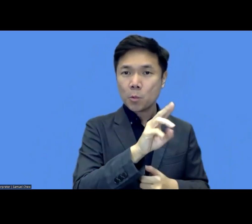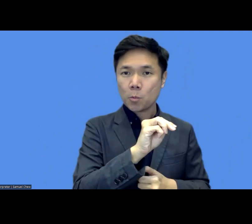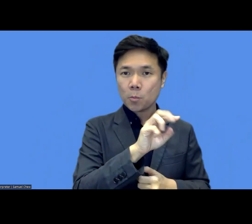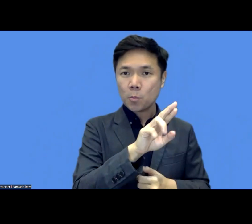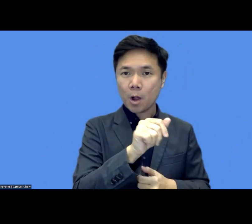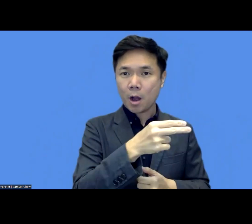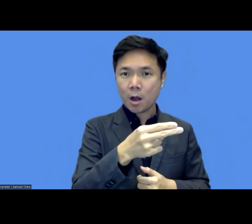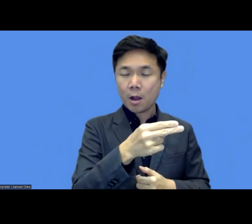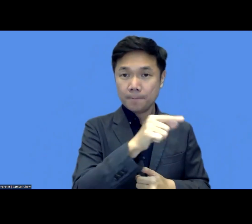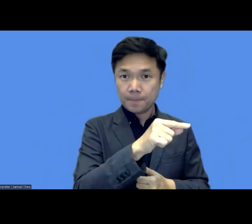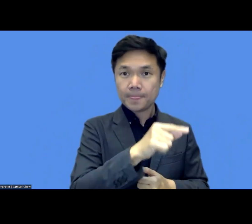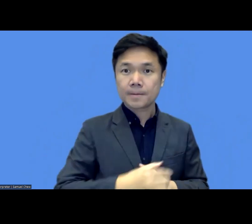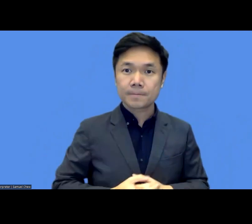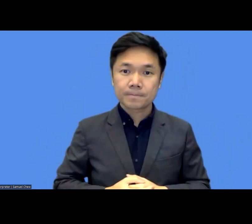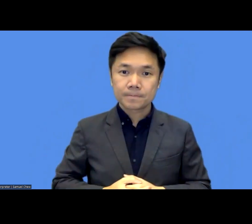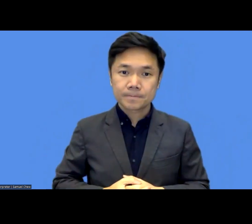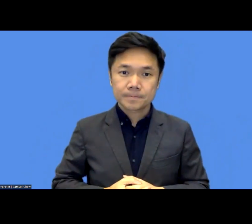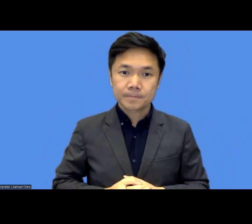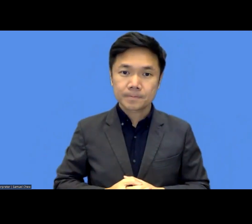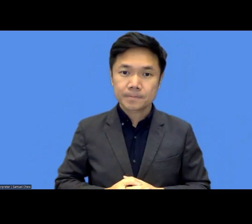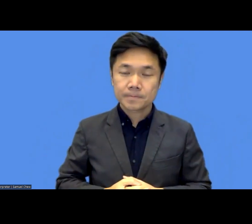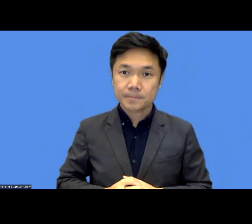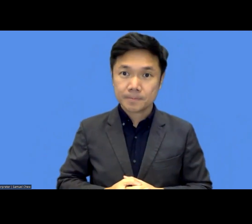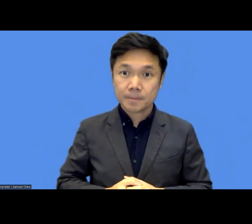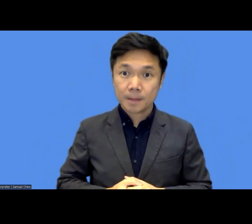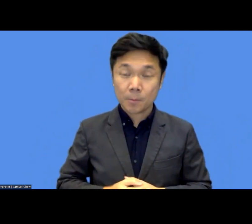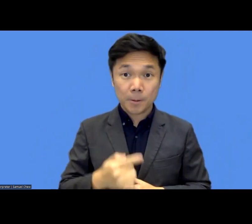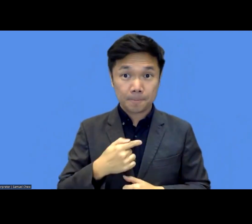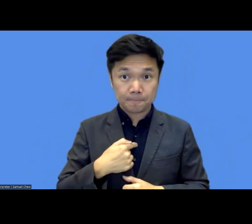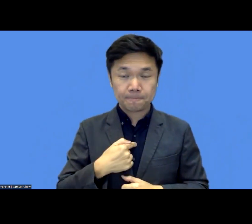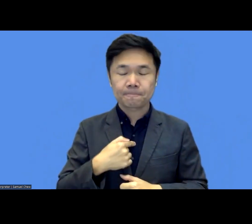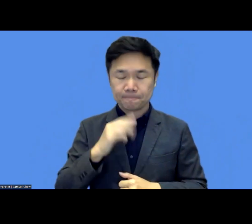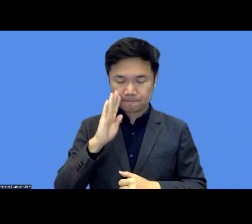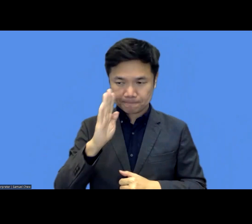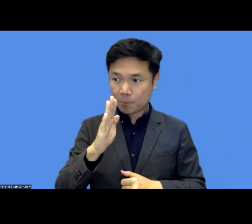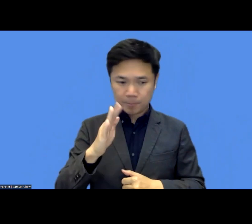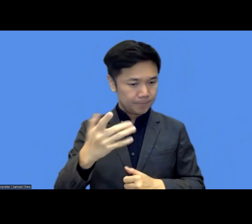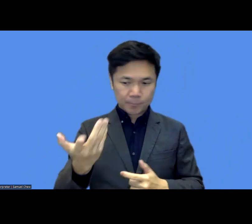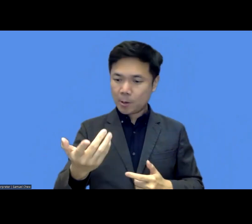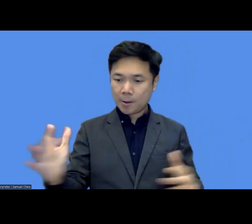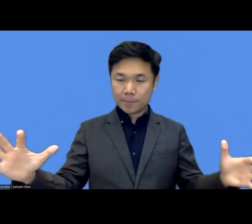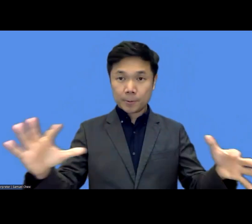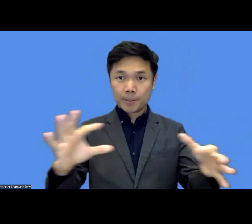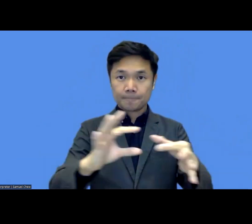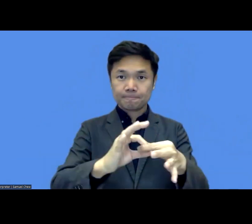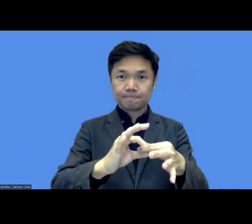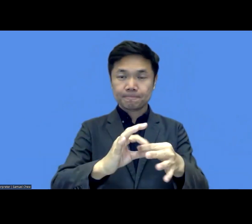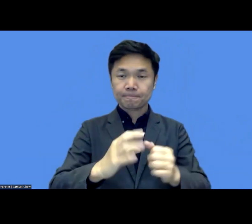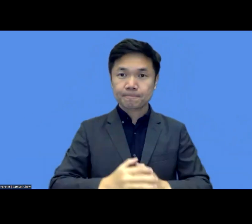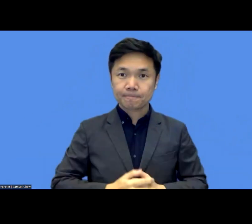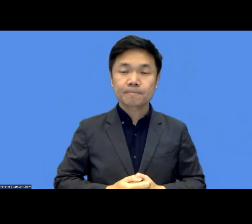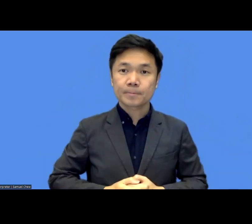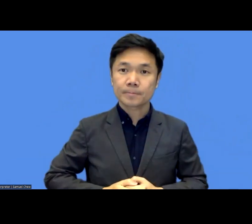podemos establecer vínculos con el equipo de discapacidades. Hay algunos aspectos de